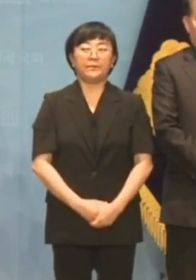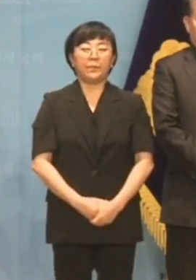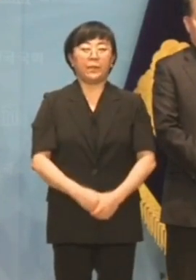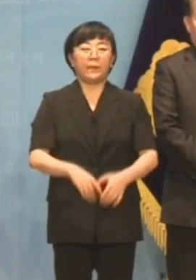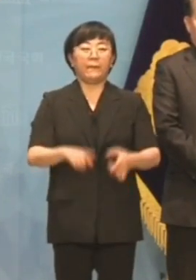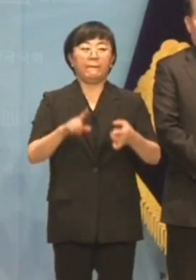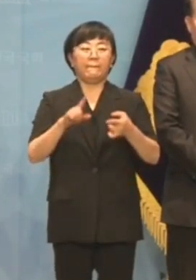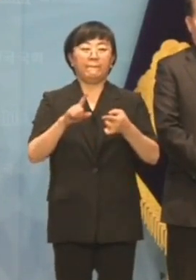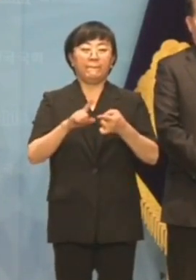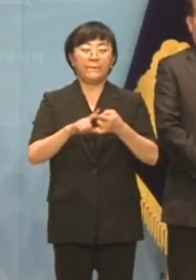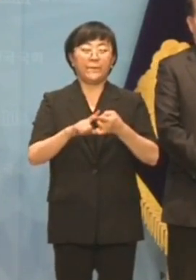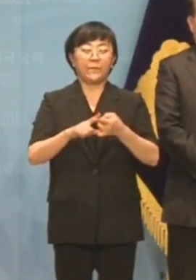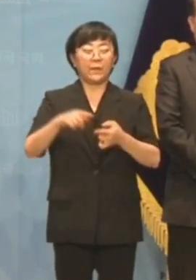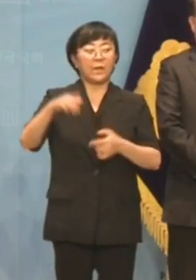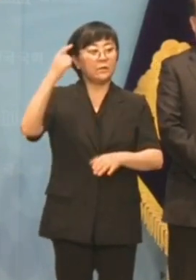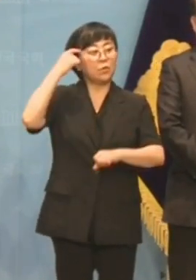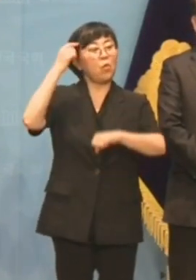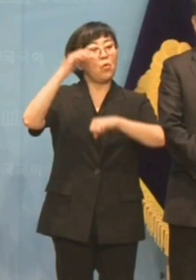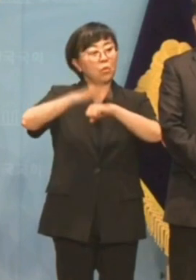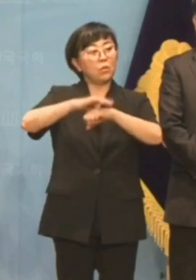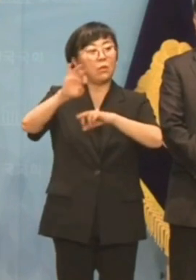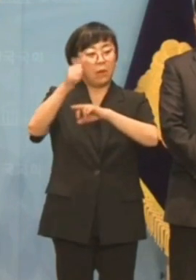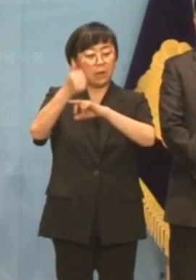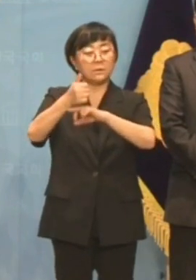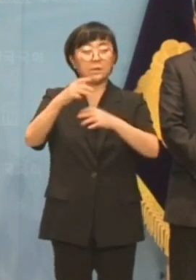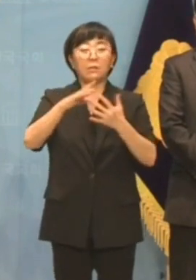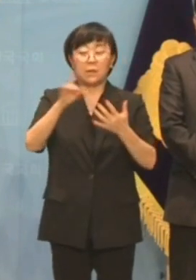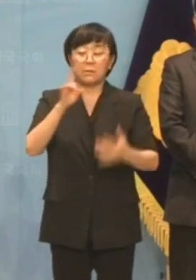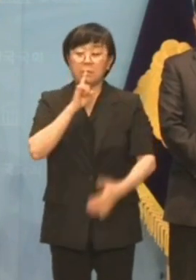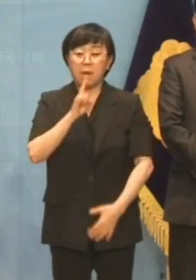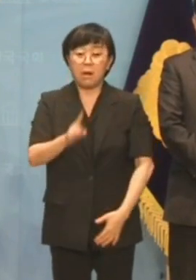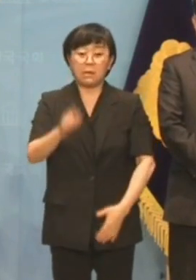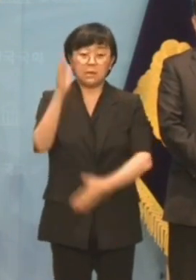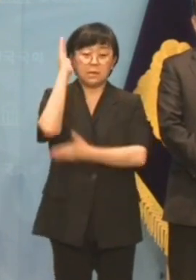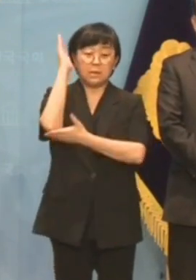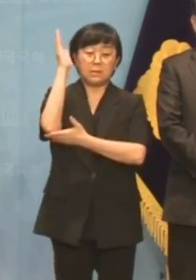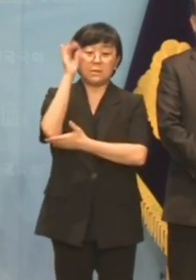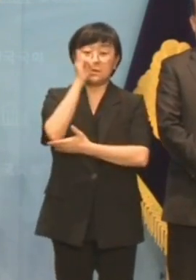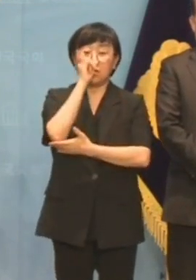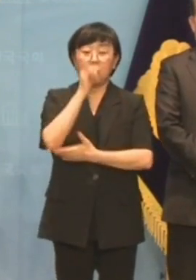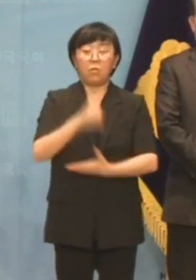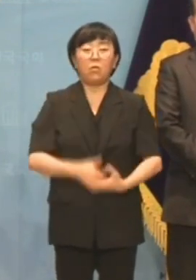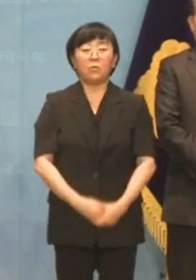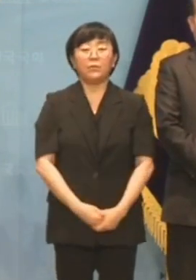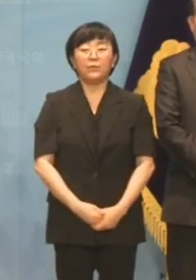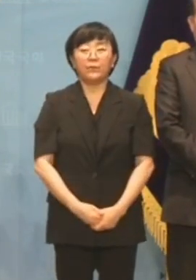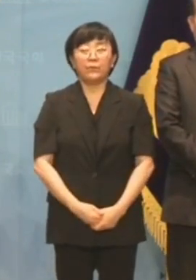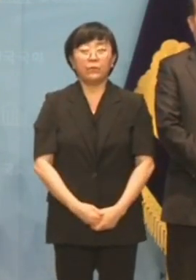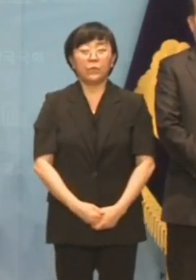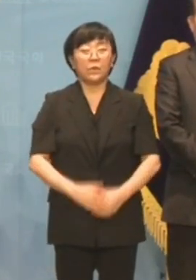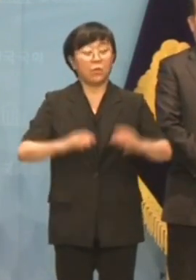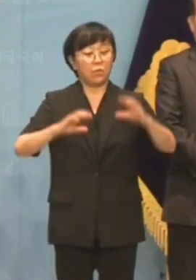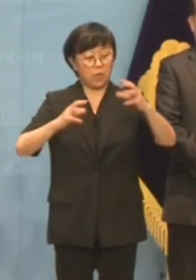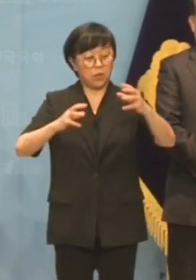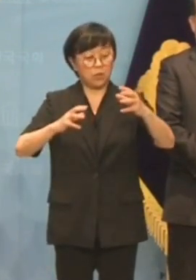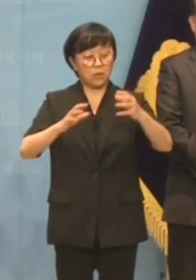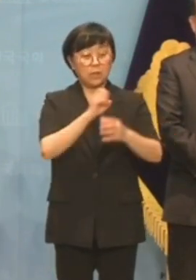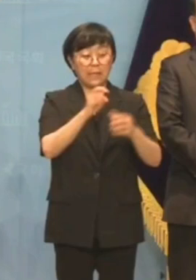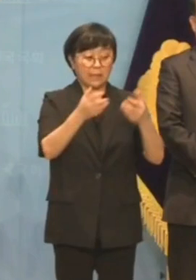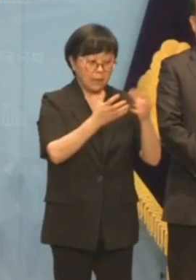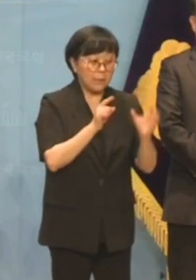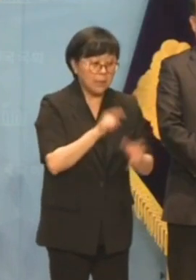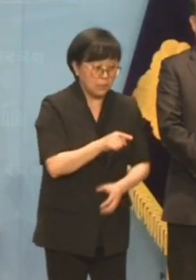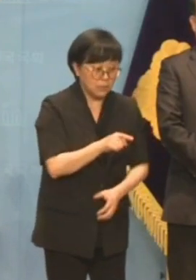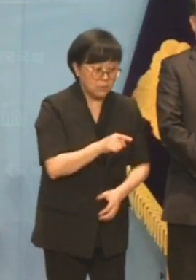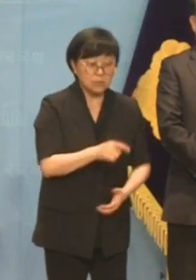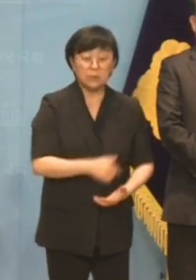흡사 솔로몬의 선택 1화가 생각나는 단면이었습니다. 외교를 야당만 하고